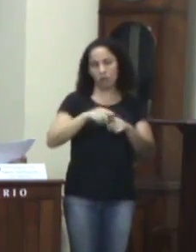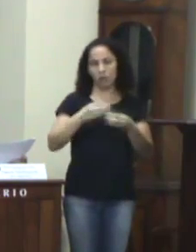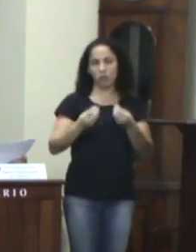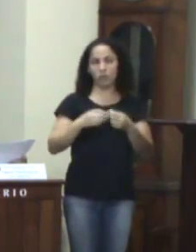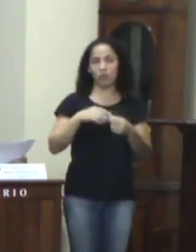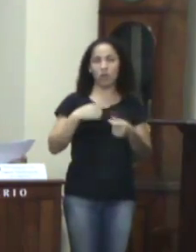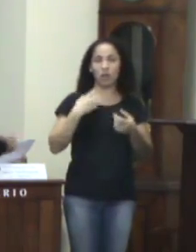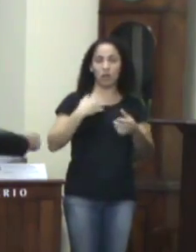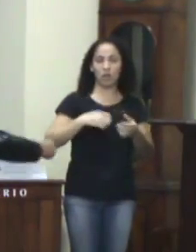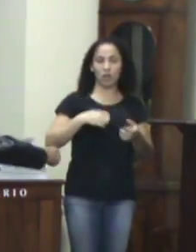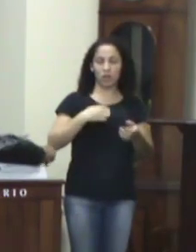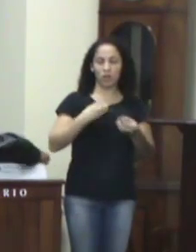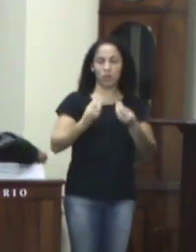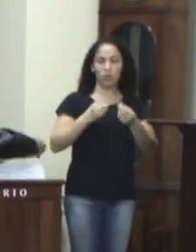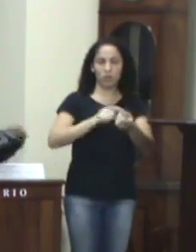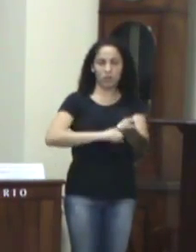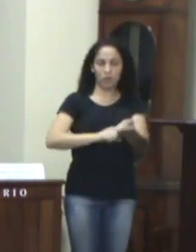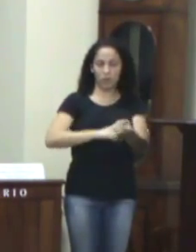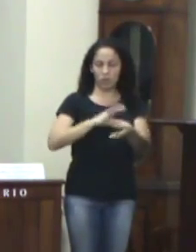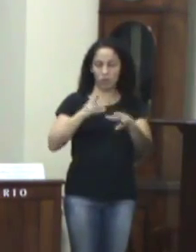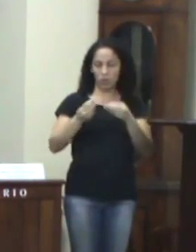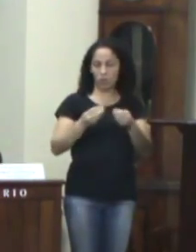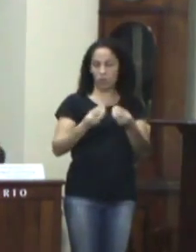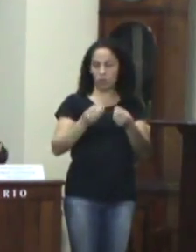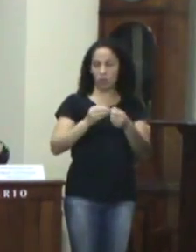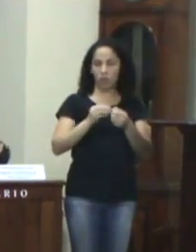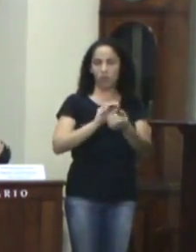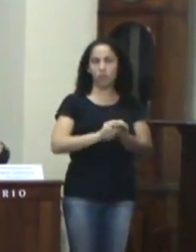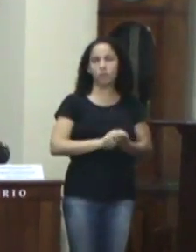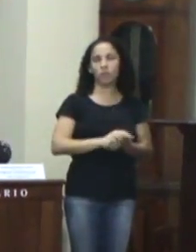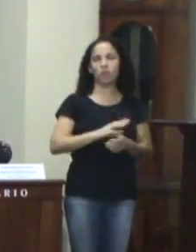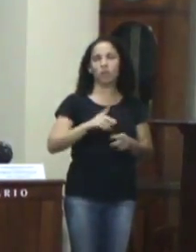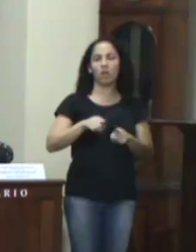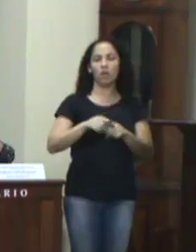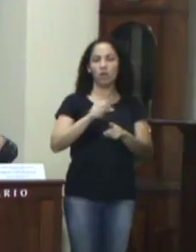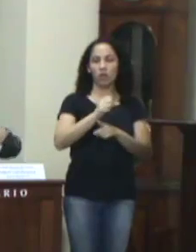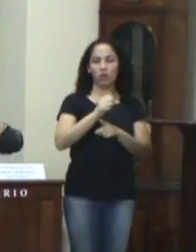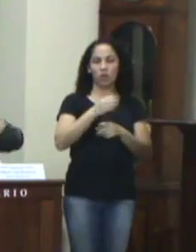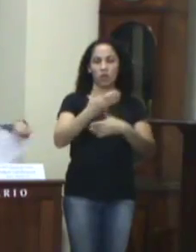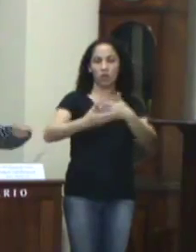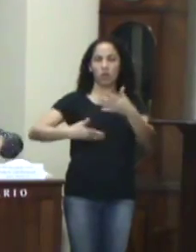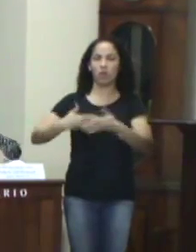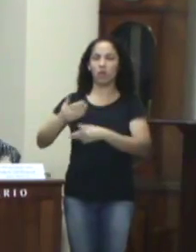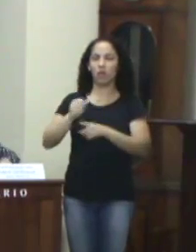mental, afetando seu dia a dia, seu trabalho e sua relação social.